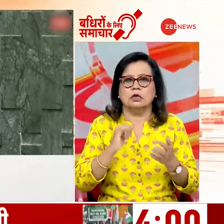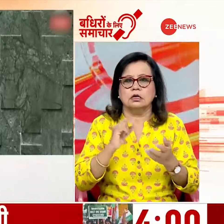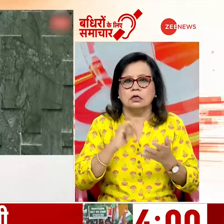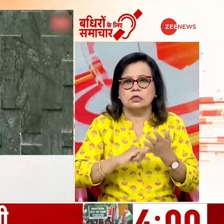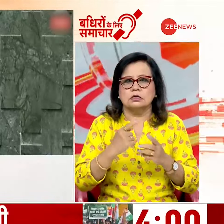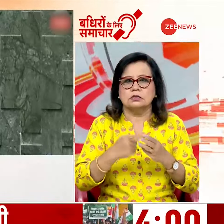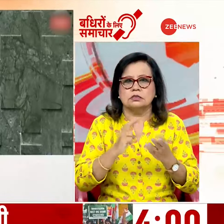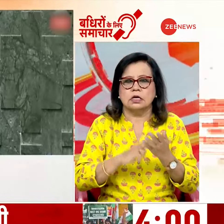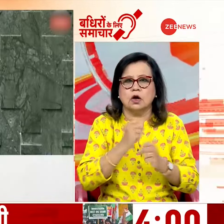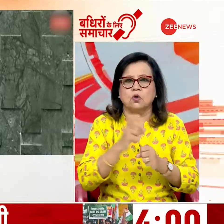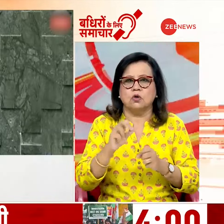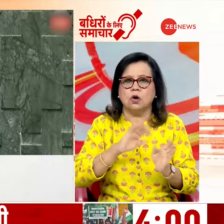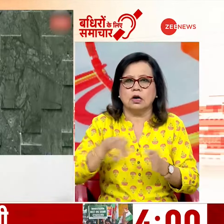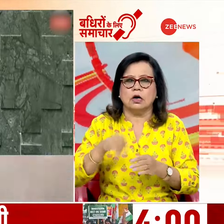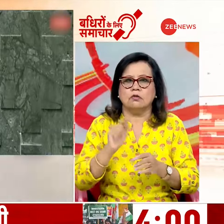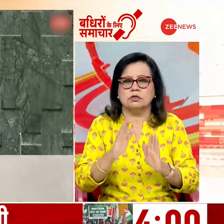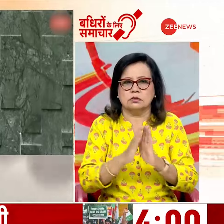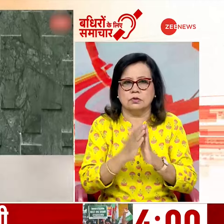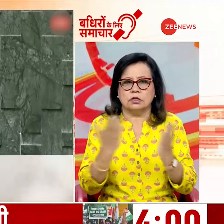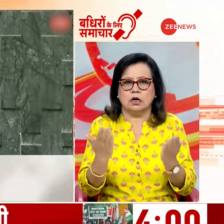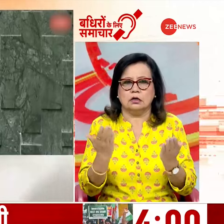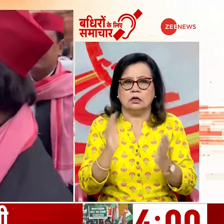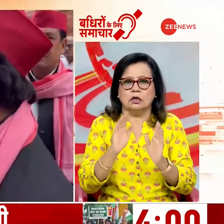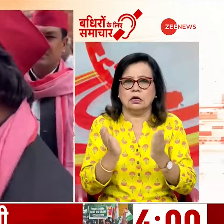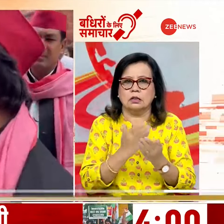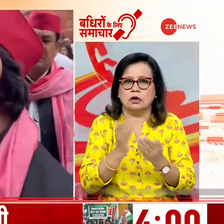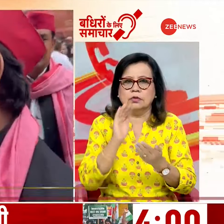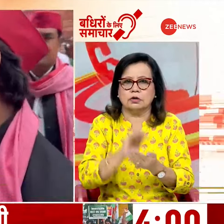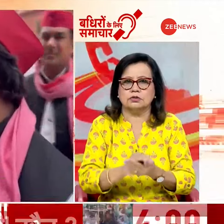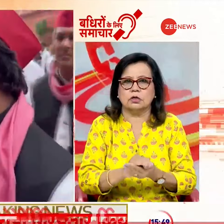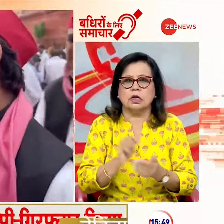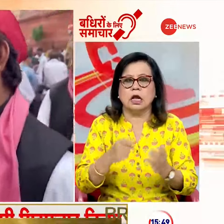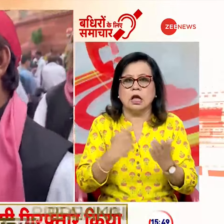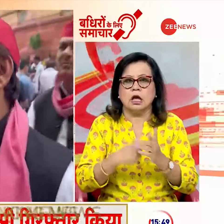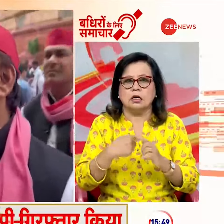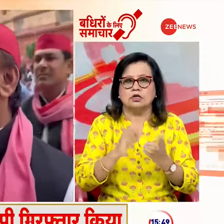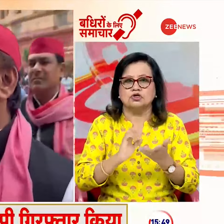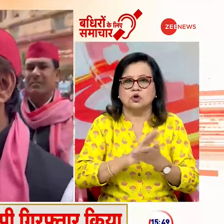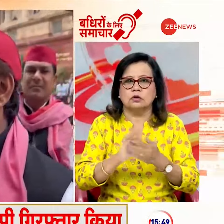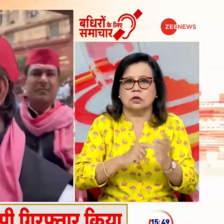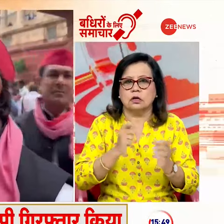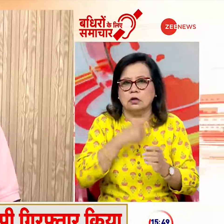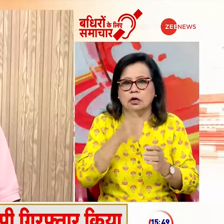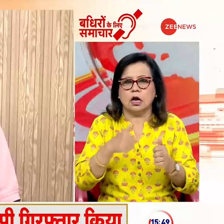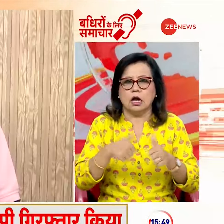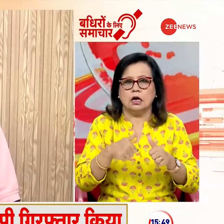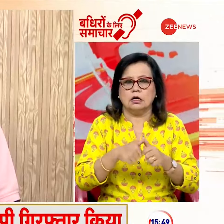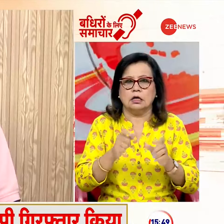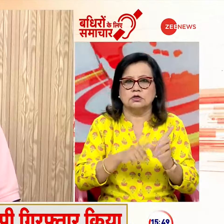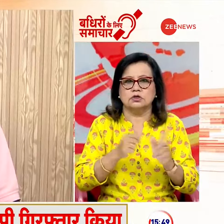में सेंगोल को हटाकर वहां संविधान रखा जाना चाहिए। आरके चौधरी के बयान